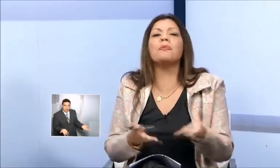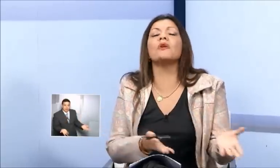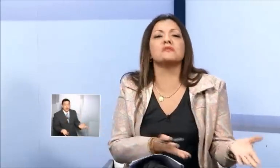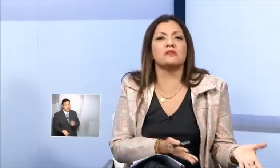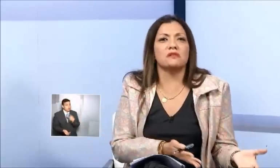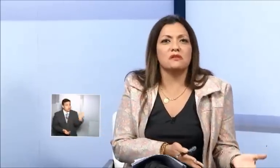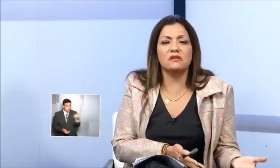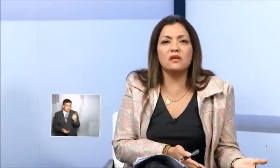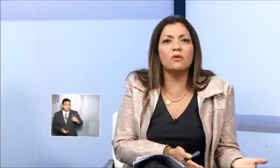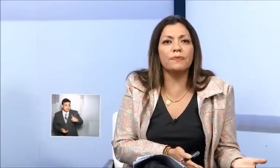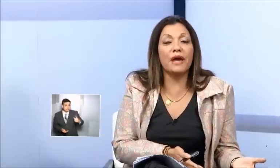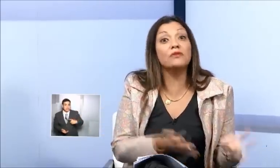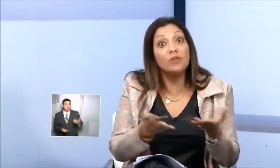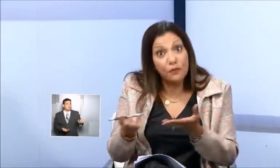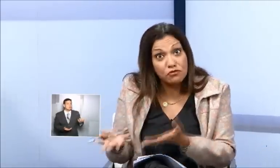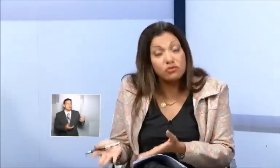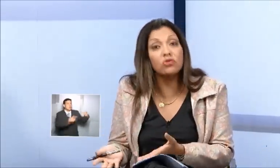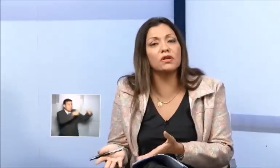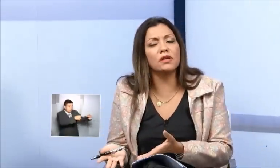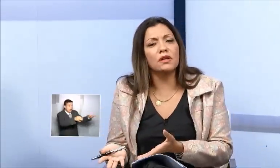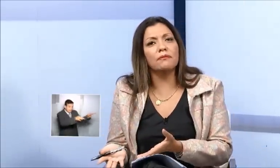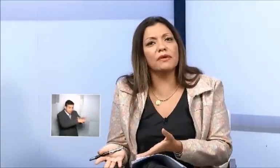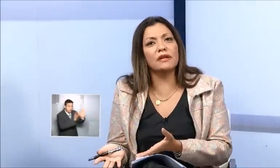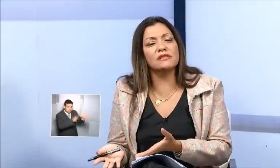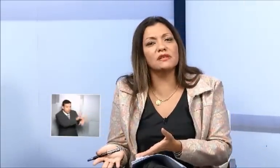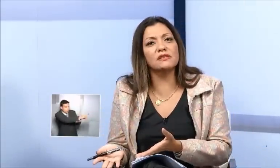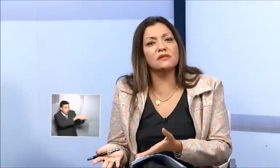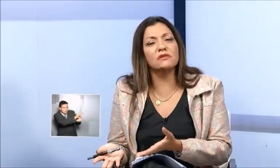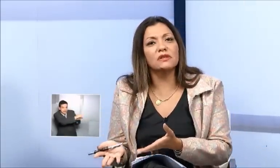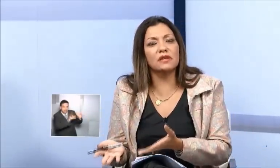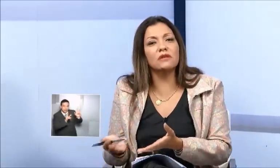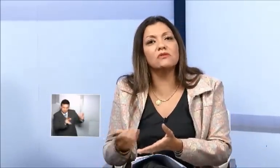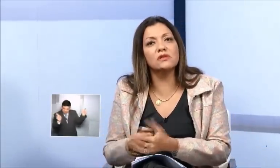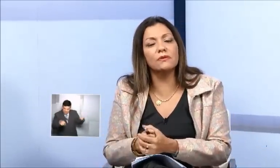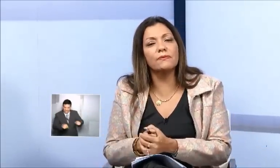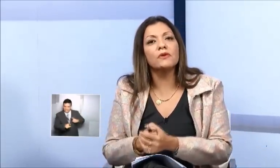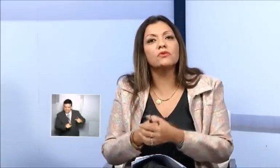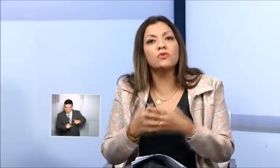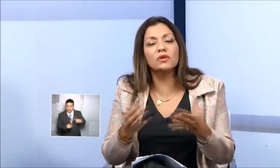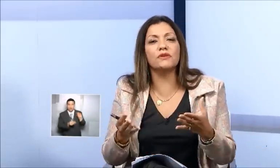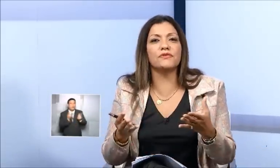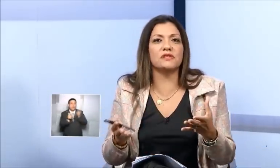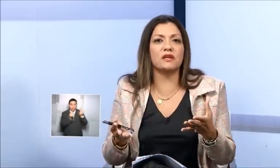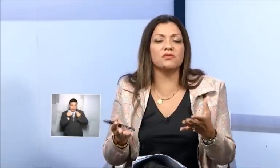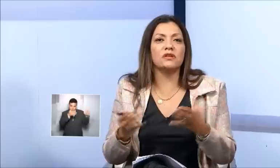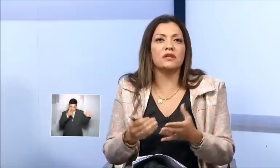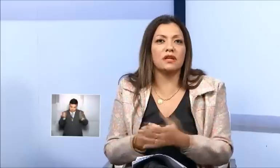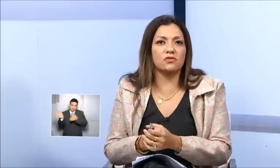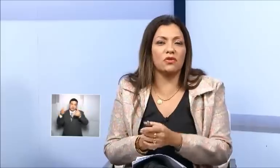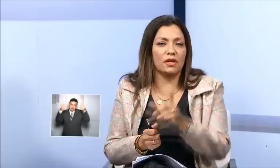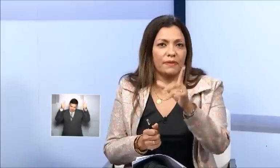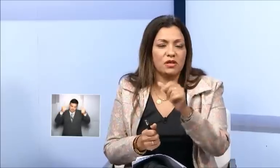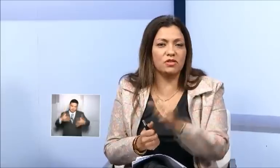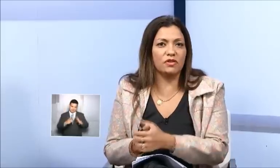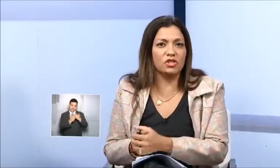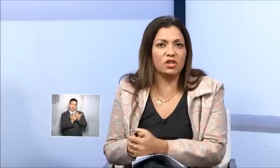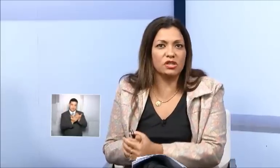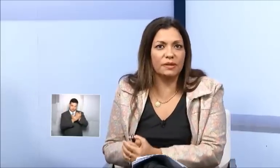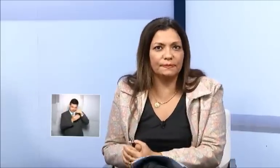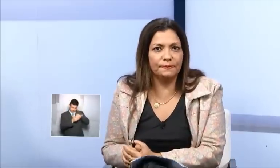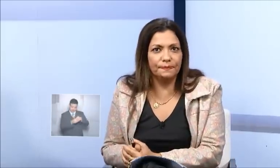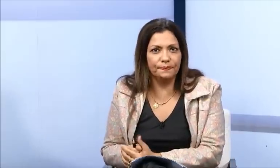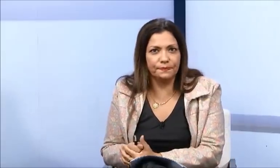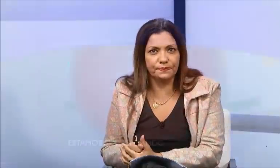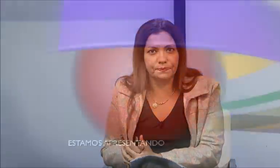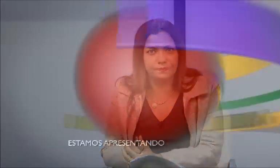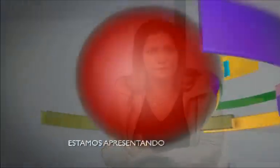que possa ser copiado e que funcione bem nessa questão da inclusão do deficiente na escola. A gente volta já já.